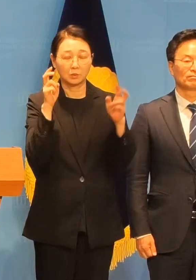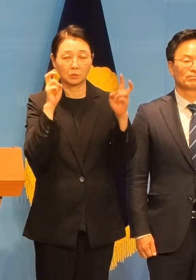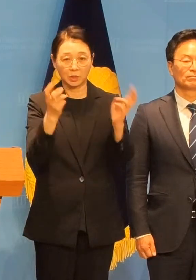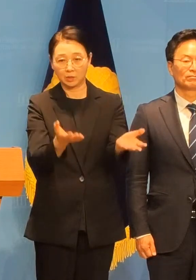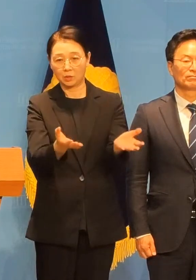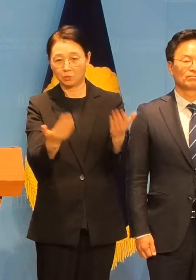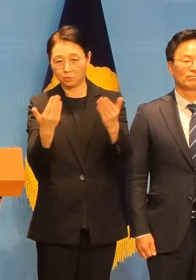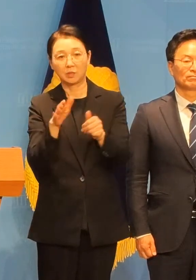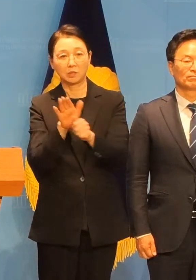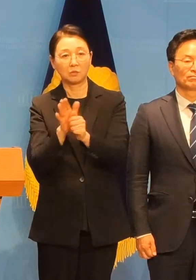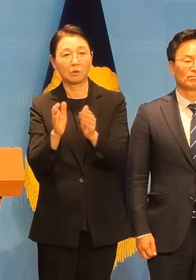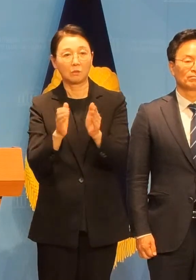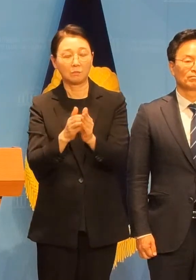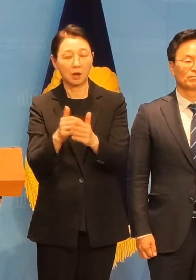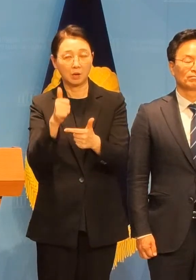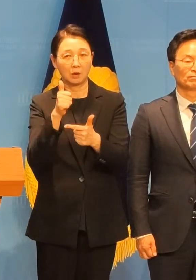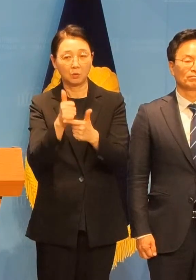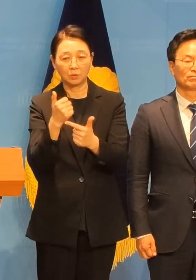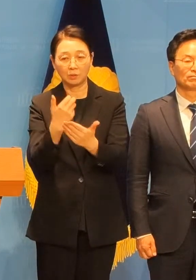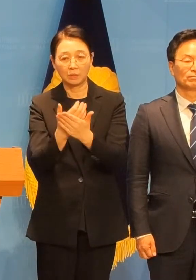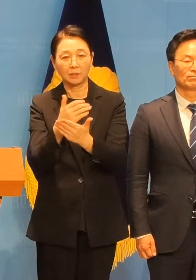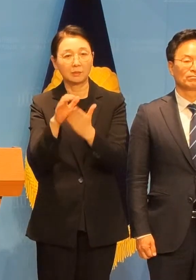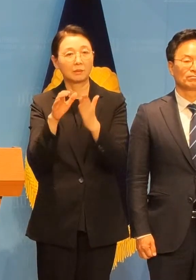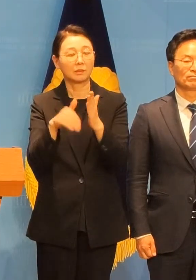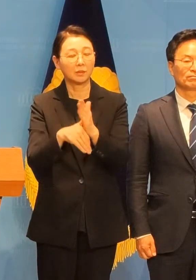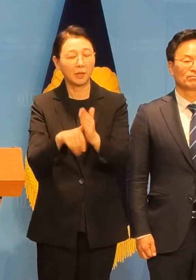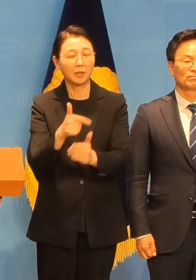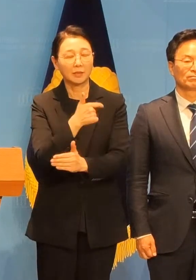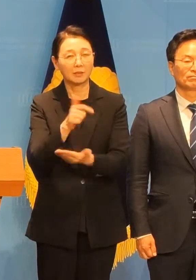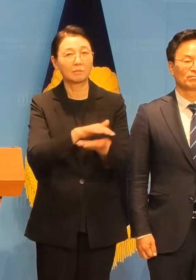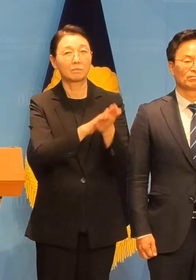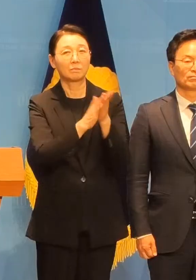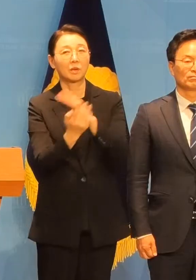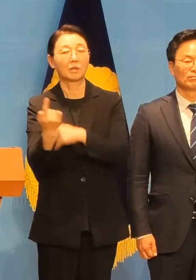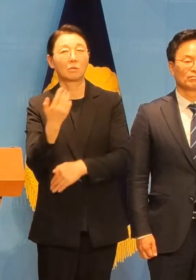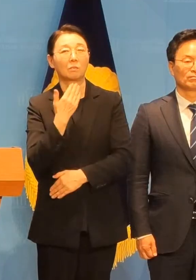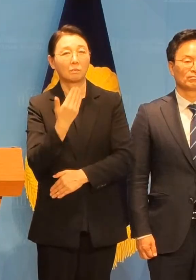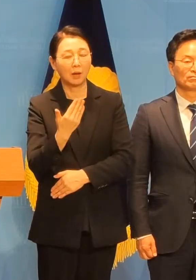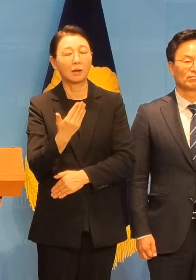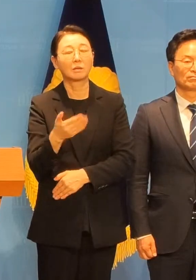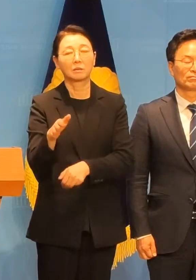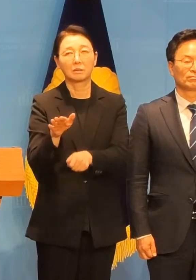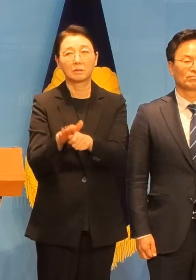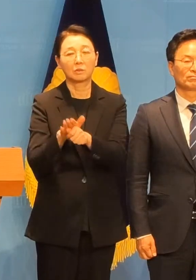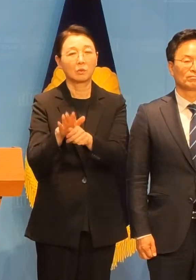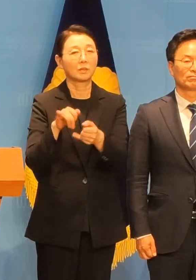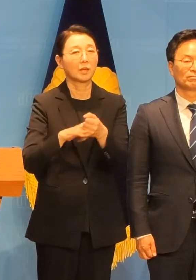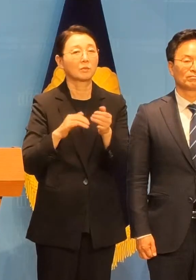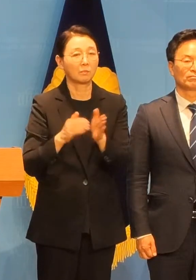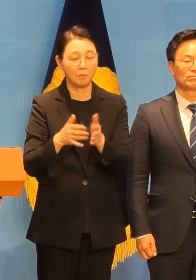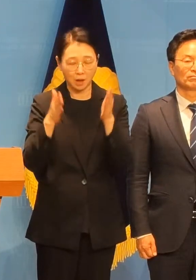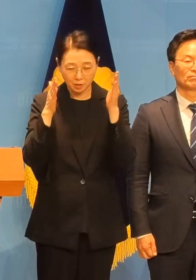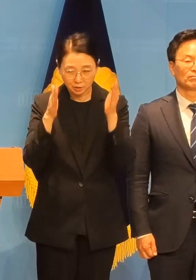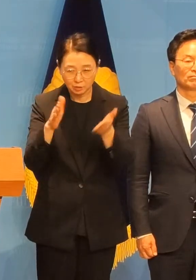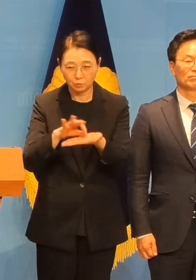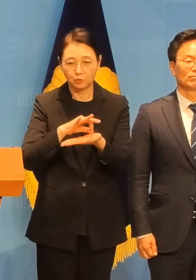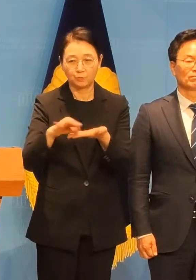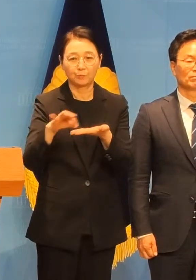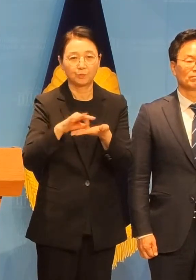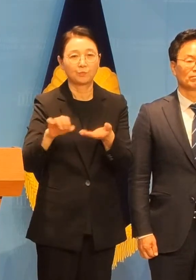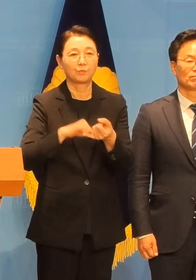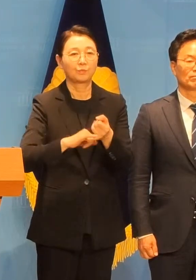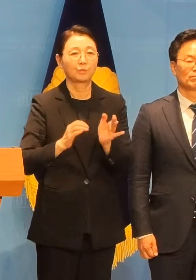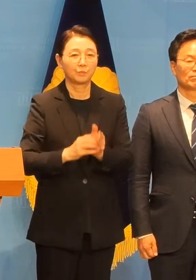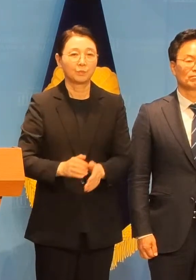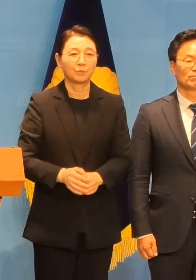등 호남 발전에 획기적 대전환이 가능할 정도의 통큰 지원, 집중 지원을